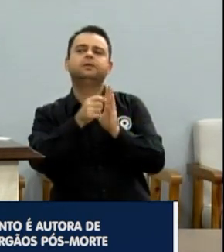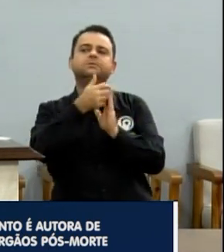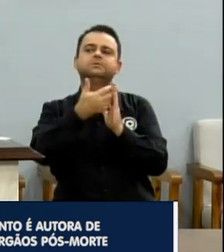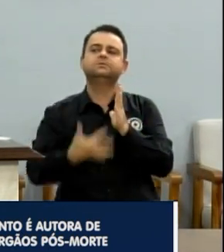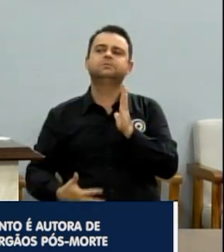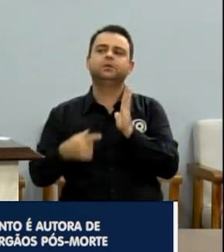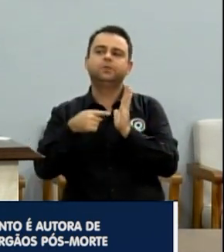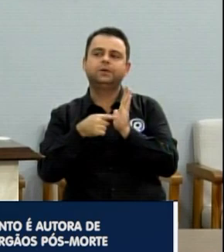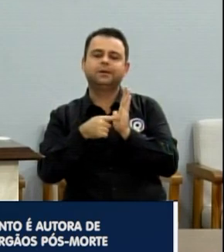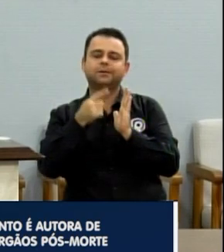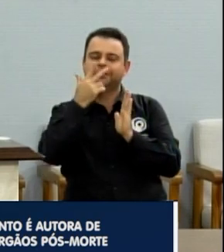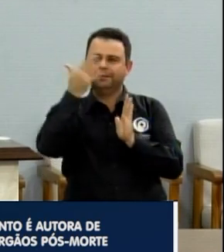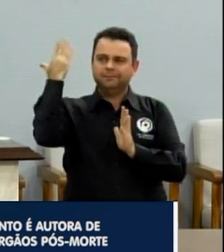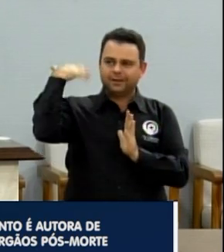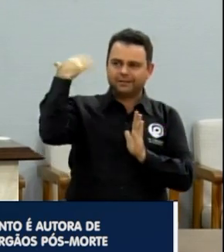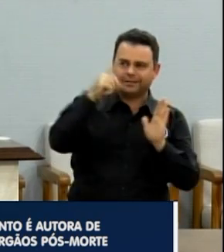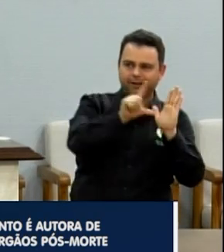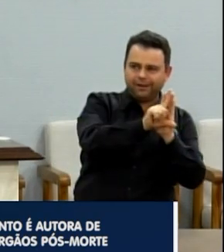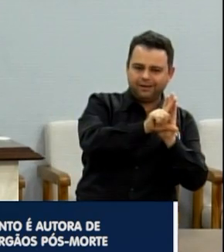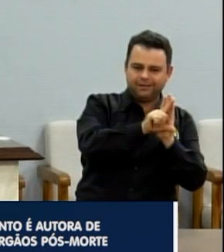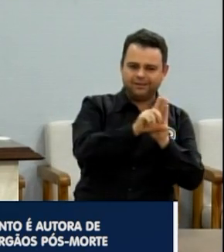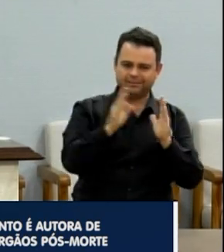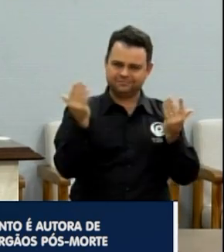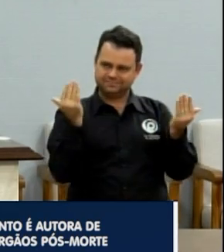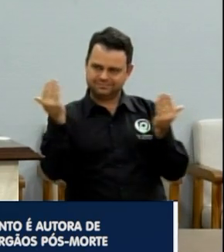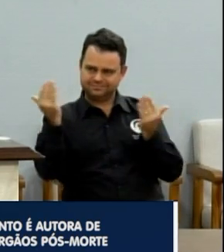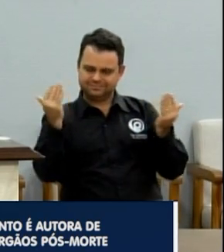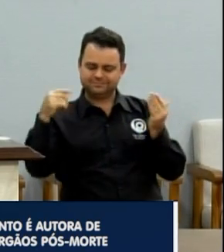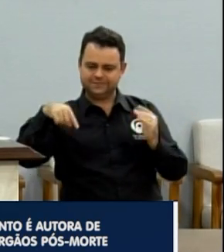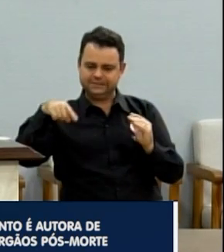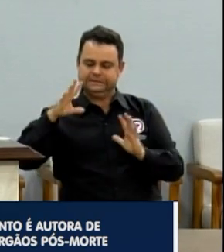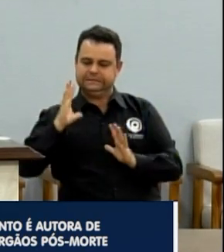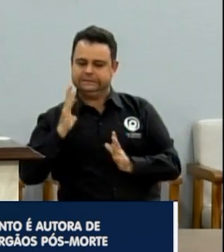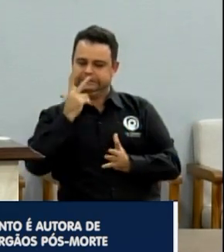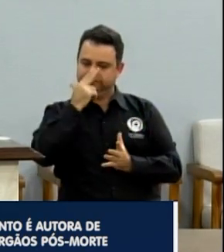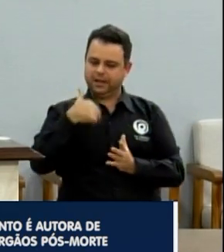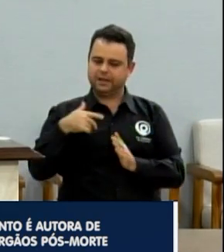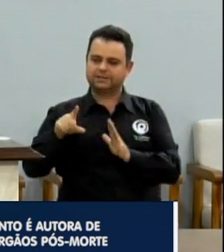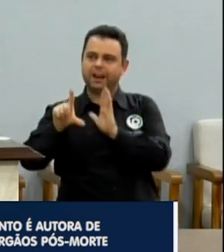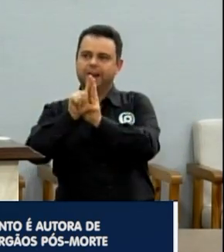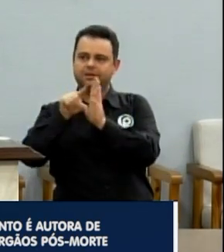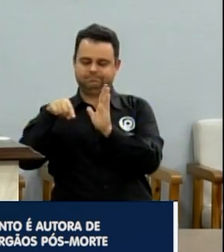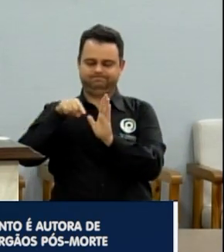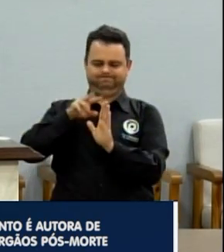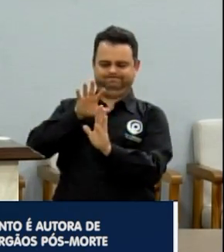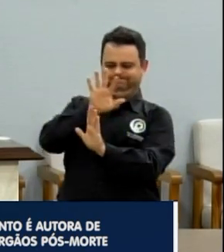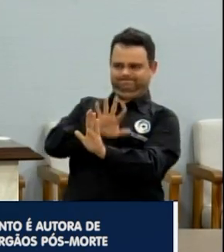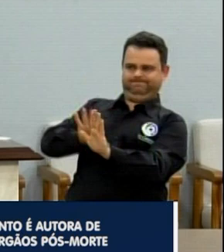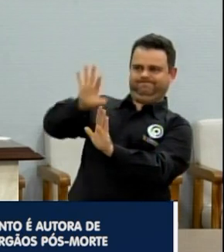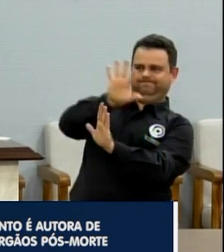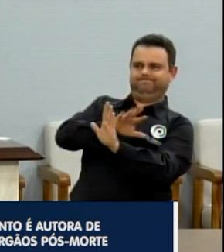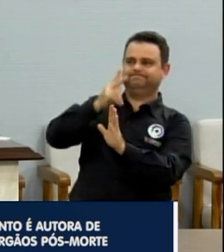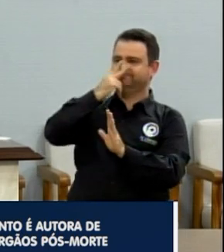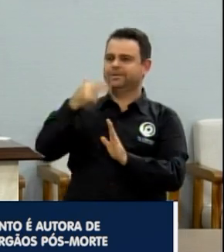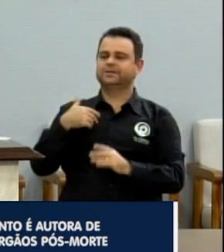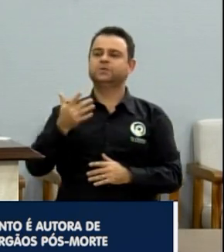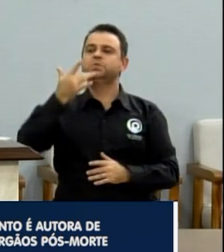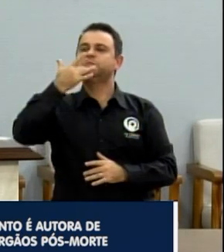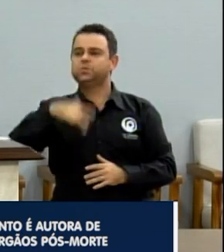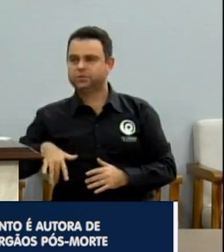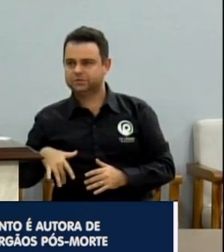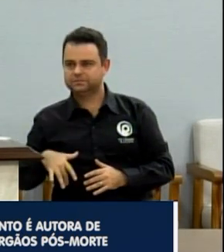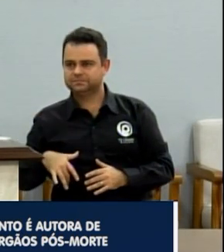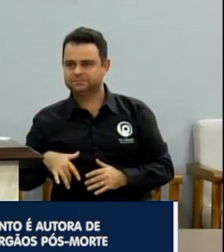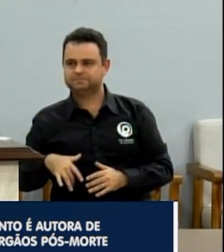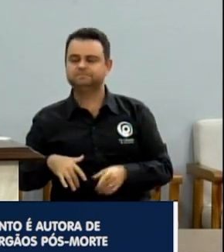lei anterior, que adotava o consentimento presumido, e, portanto, a lei atual ela buscou abolir esse consentimento presumido